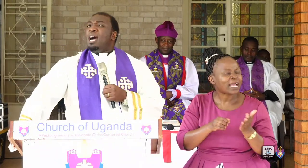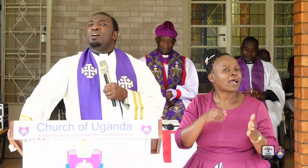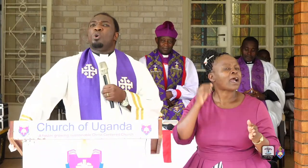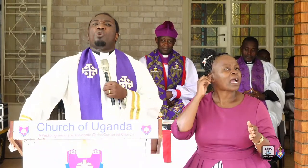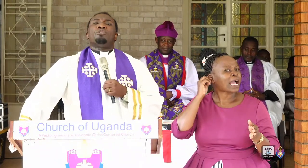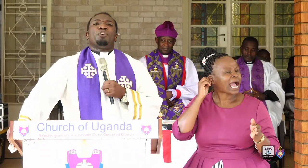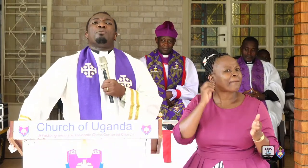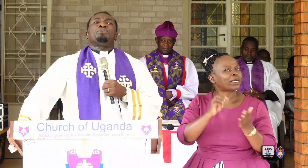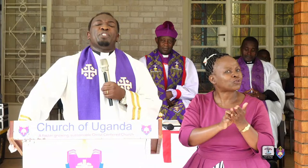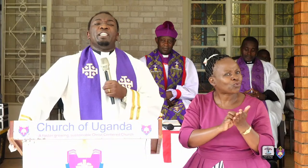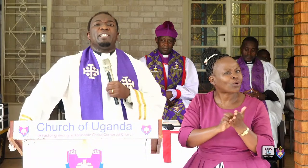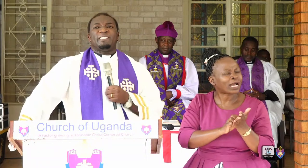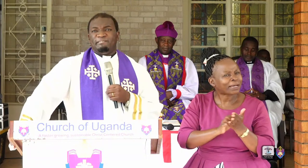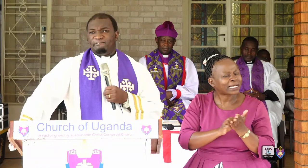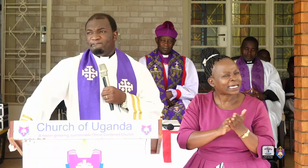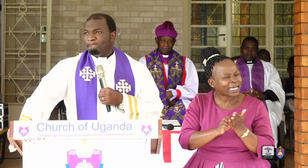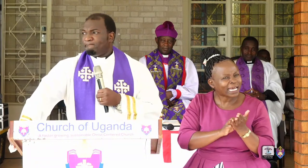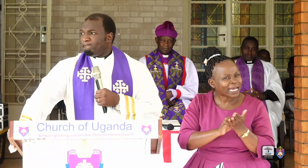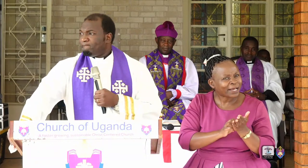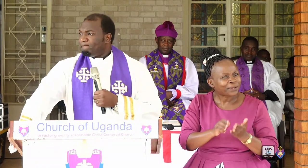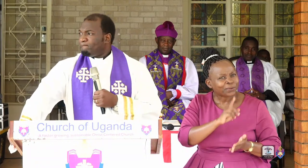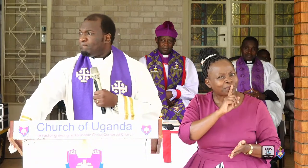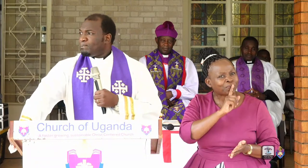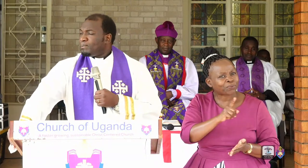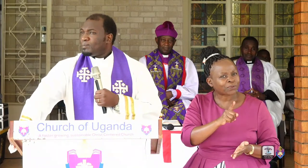gabasiiwa okufa obufi.